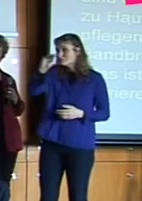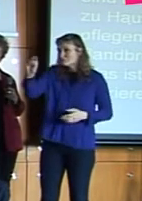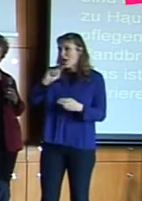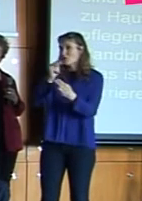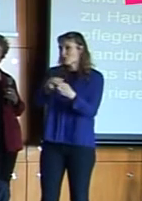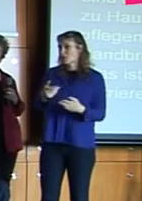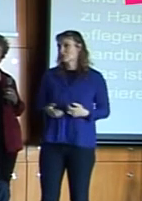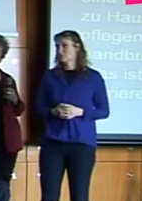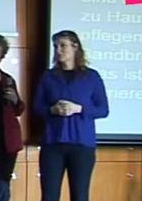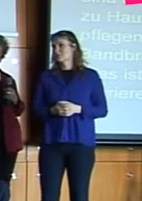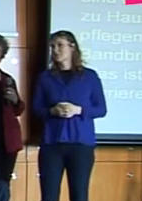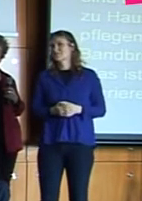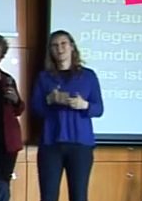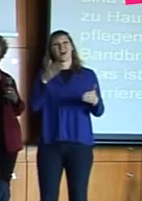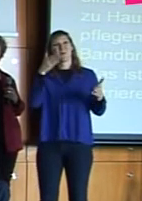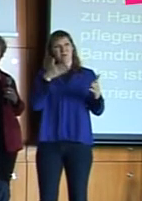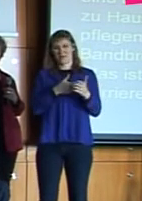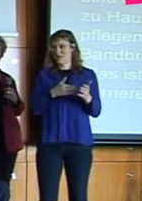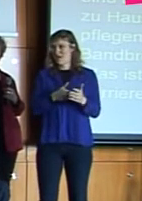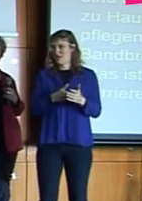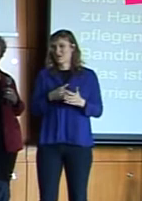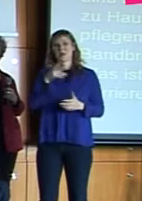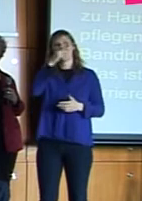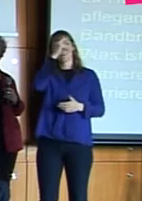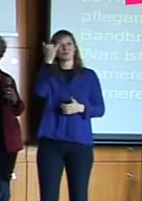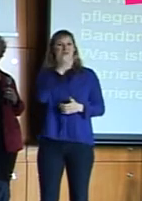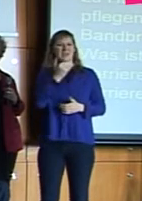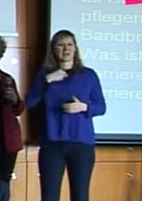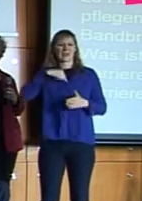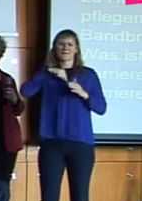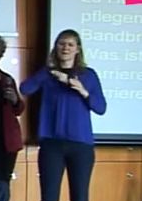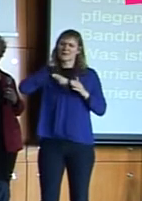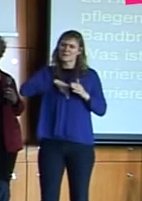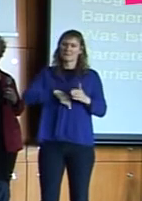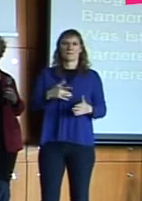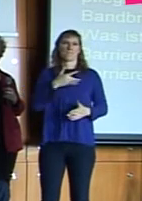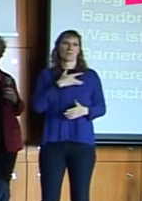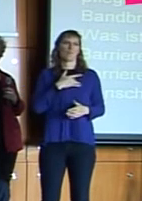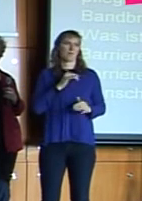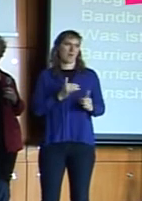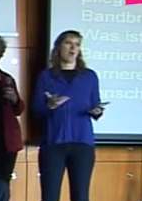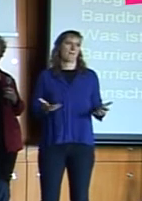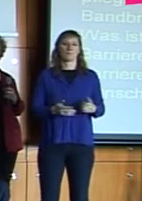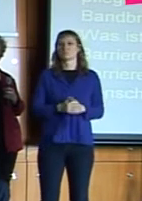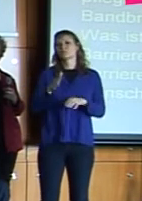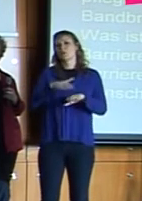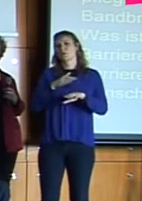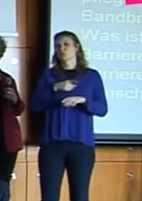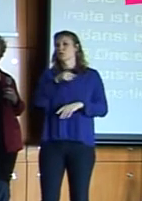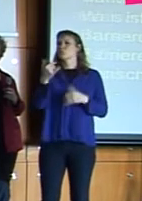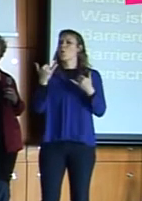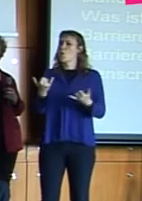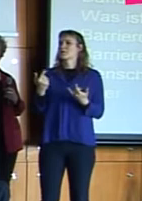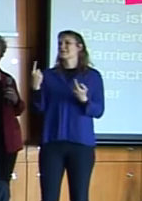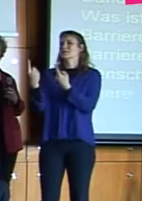sagen, das sind Barrieren, die jeden Menschen im tiefsten Inneren betreffen. Wenn Sie heute in die